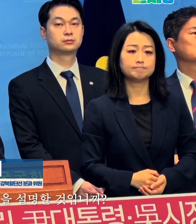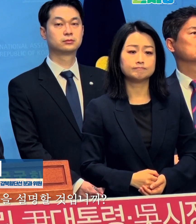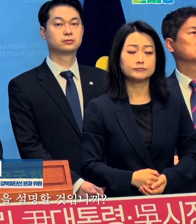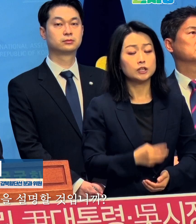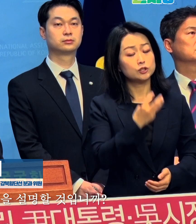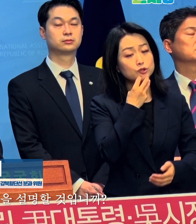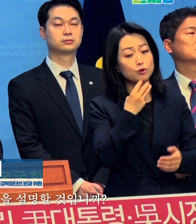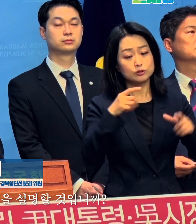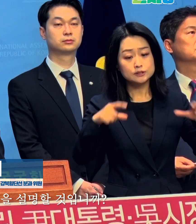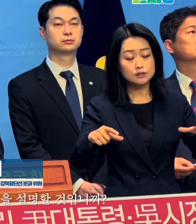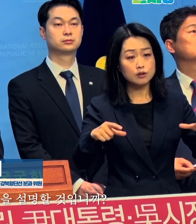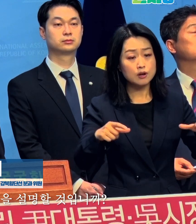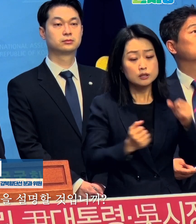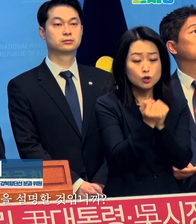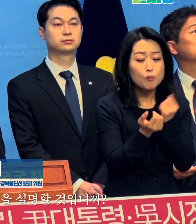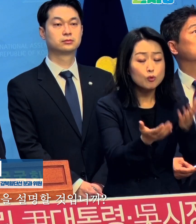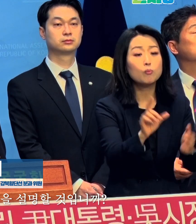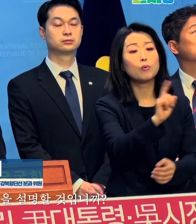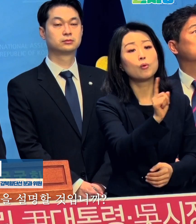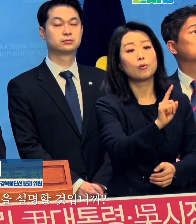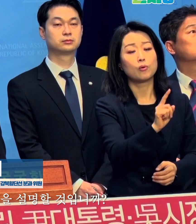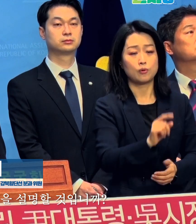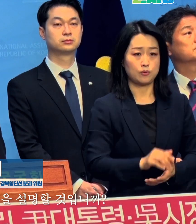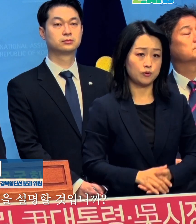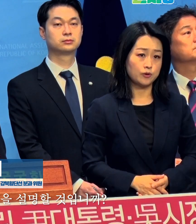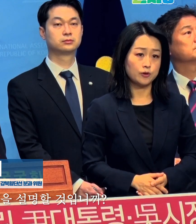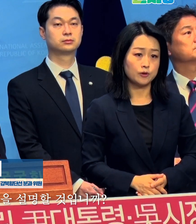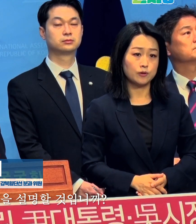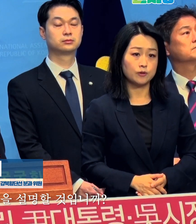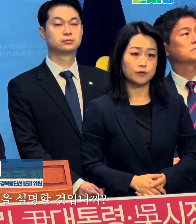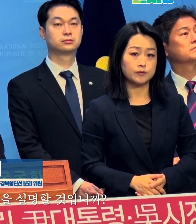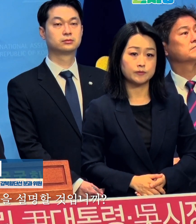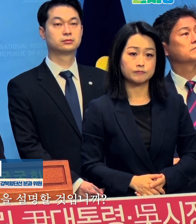어떻게 서울 시민들에게 이것을 설명할 것입니까?